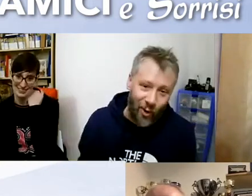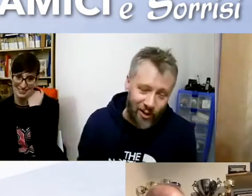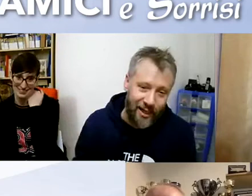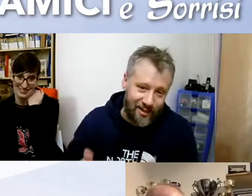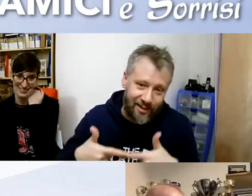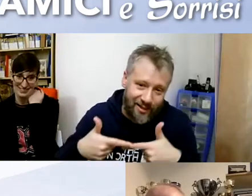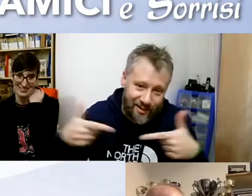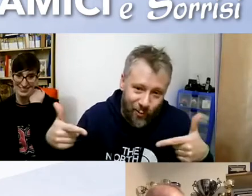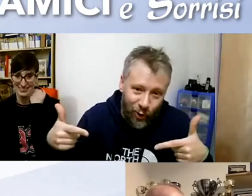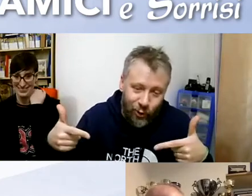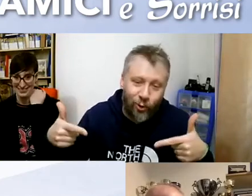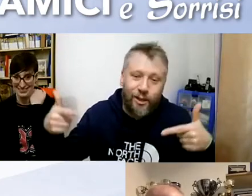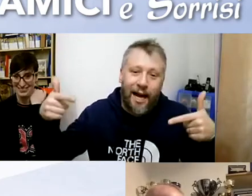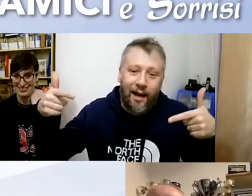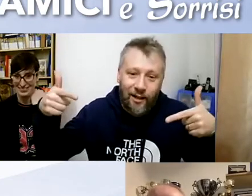tante cose.